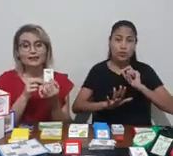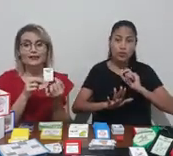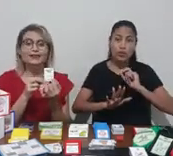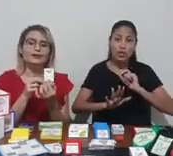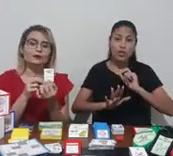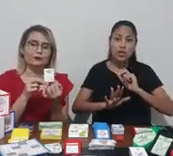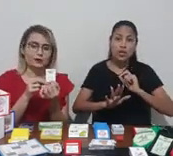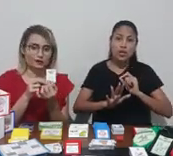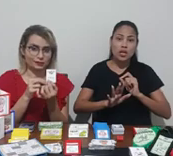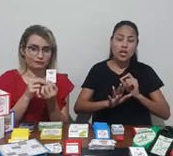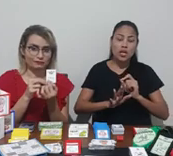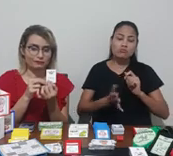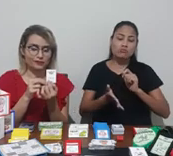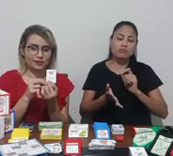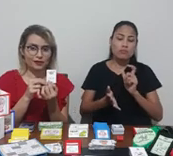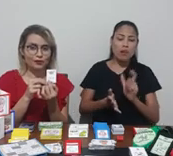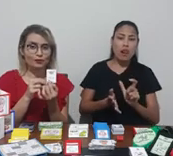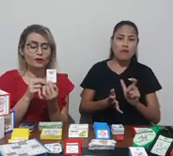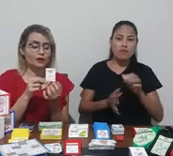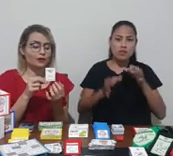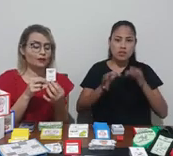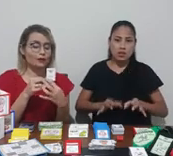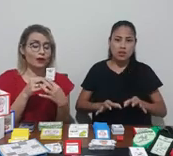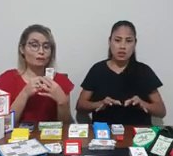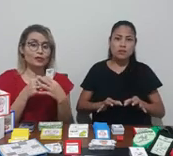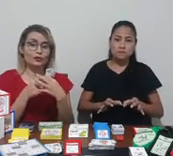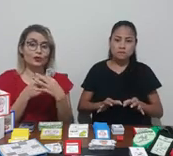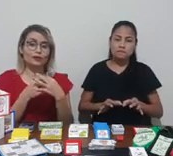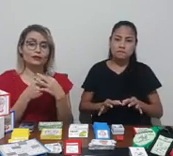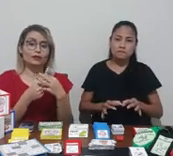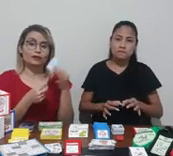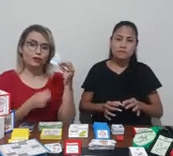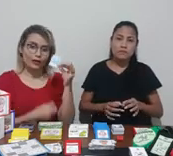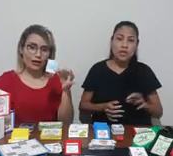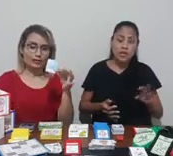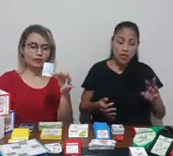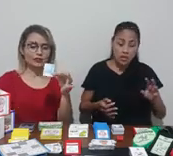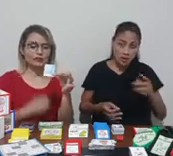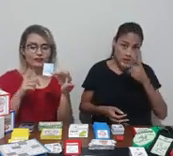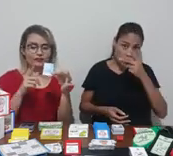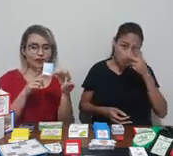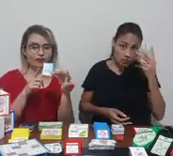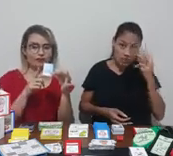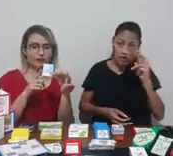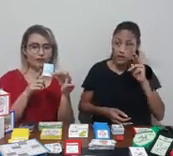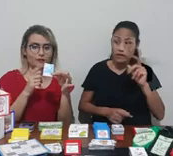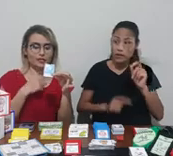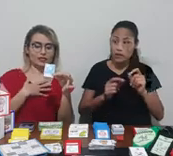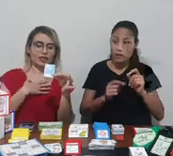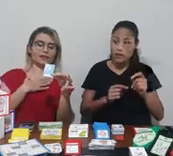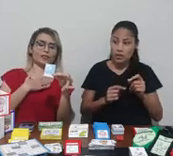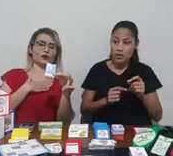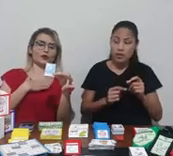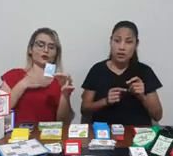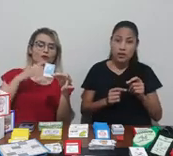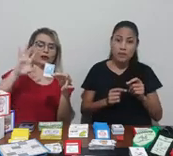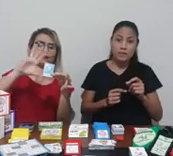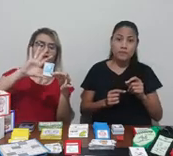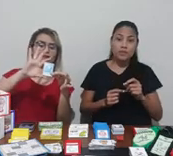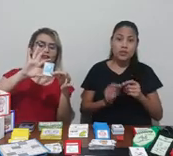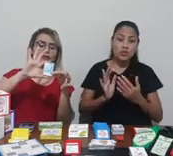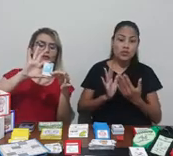a escrita correta, certo? Então, a pessoa que tirou a carta, ela só vai ver a frente. Mas quem está jogando